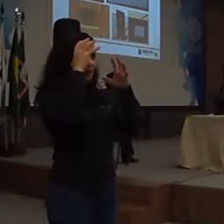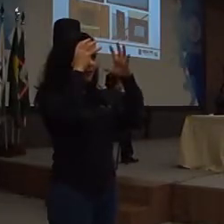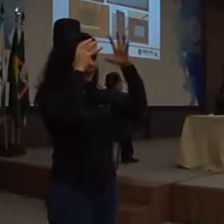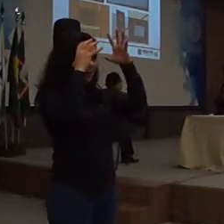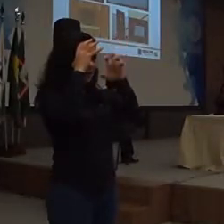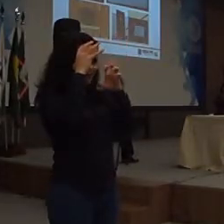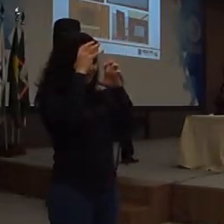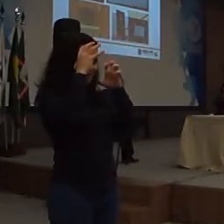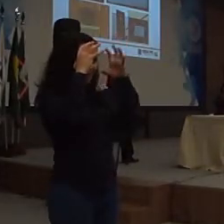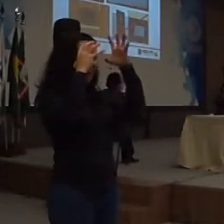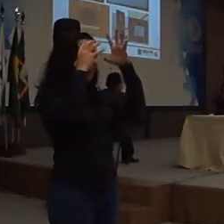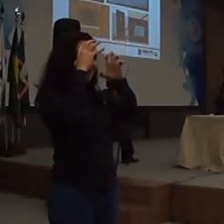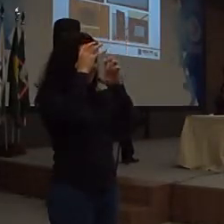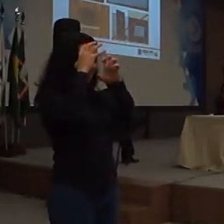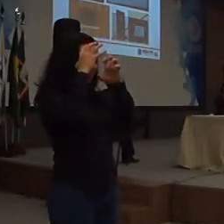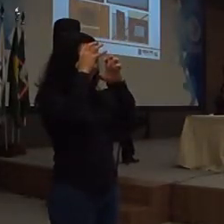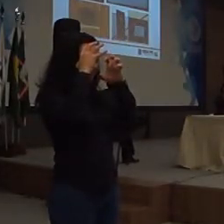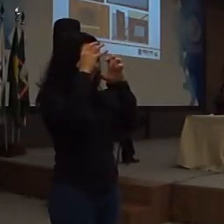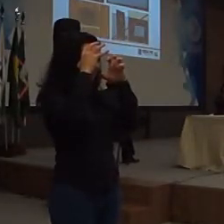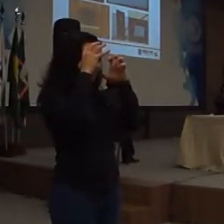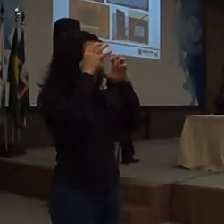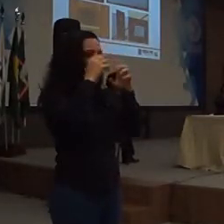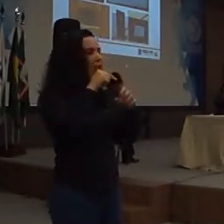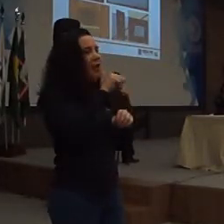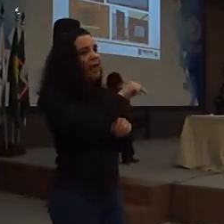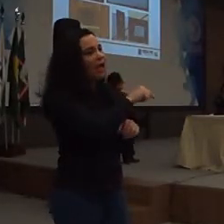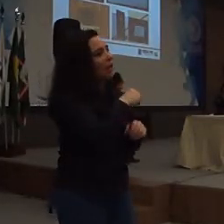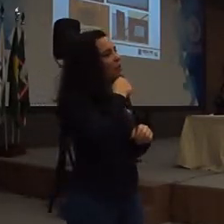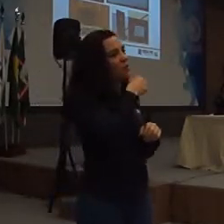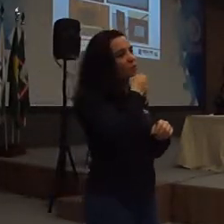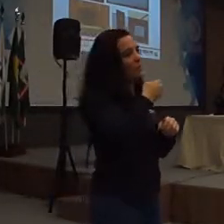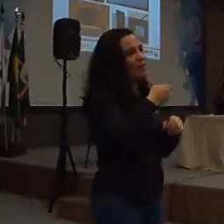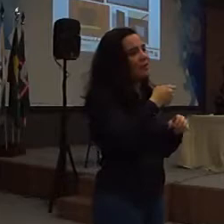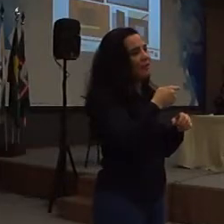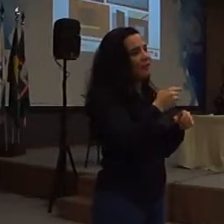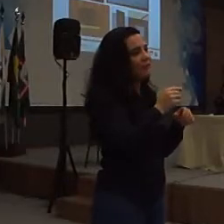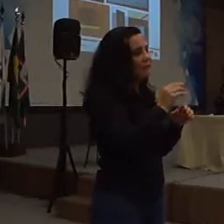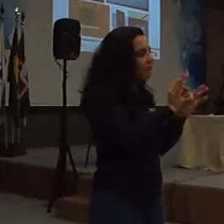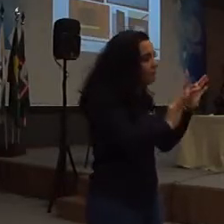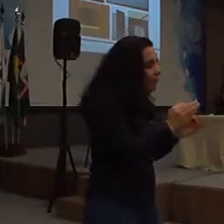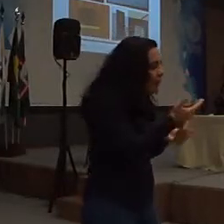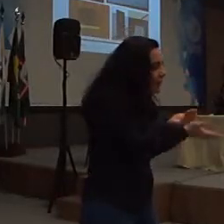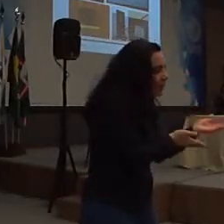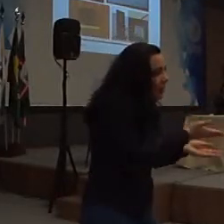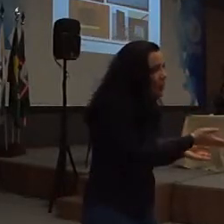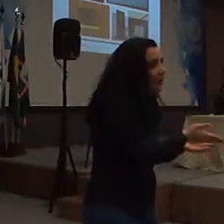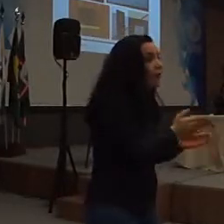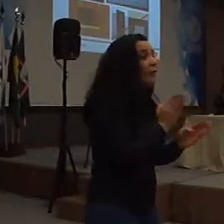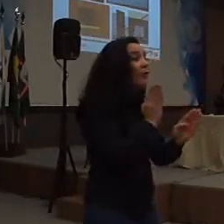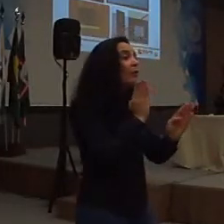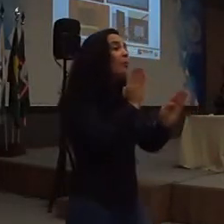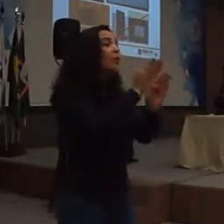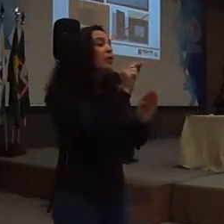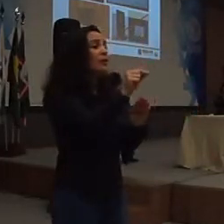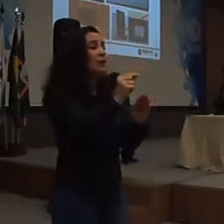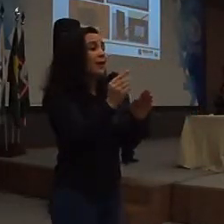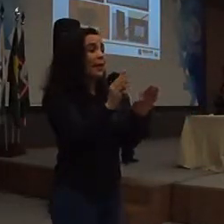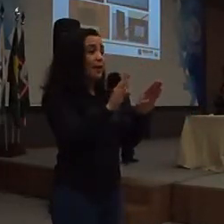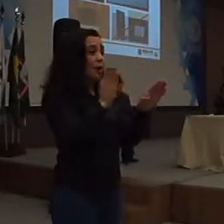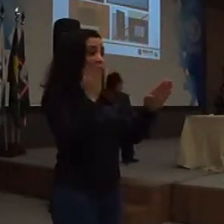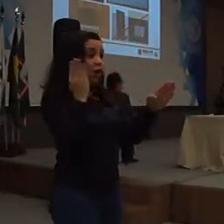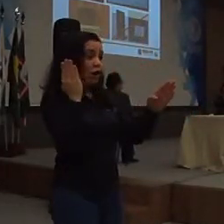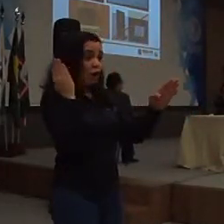E não vai ter recuperação para ela. O que aconteceu? A porta abria para dentro, tinha